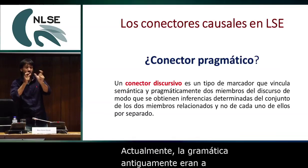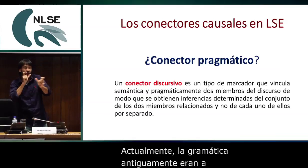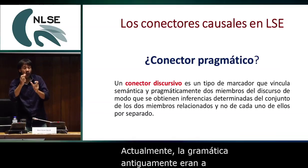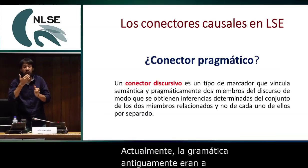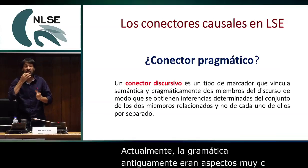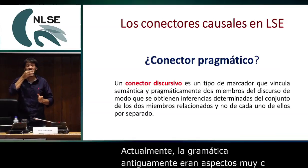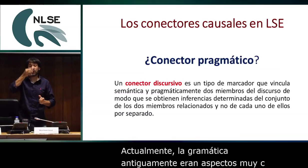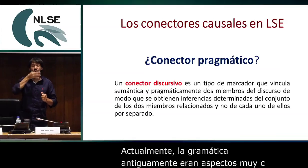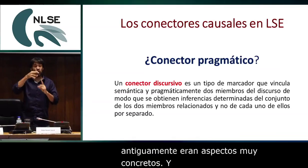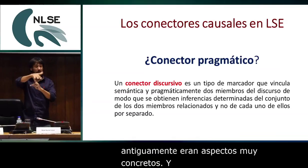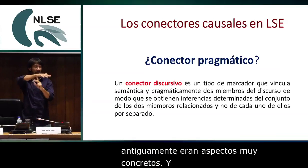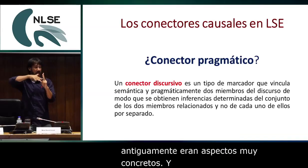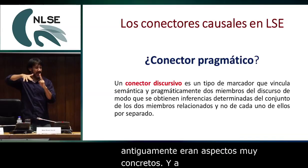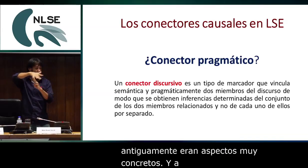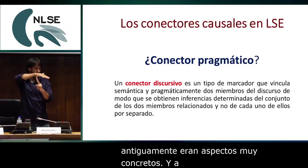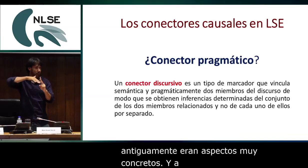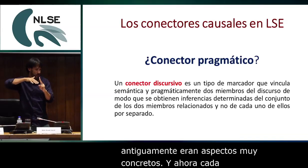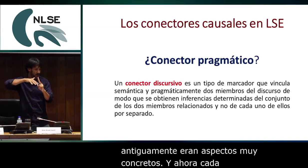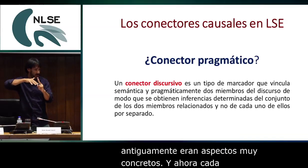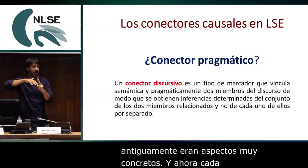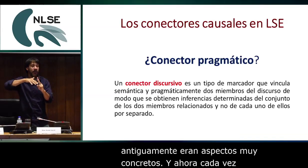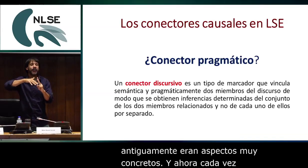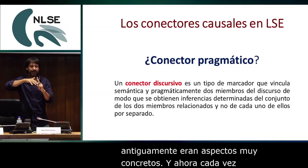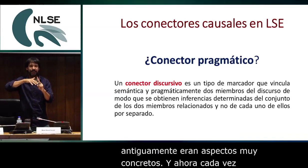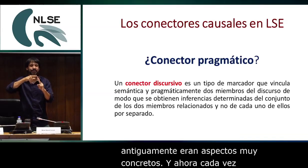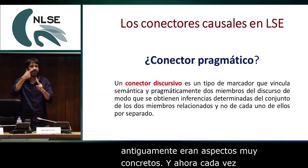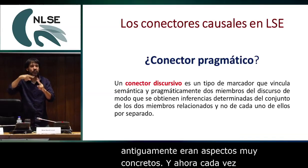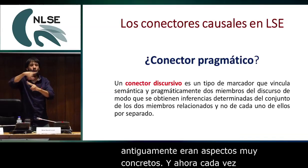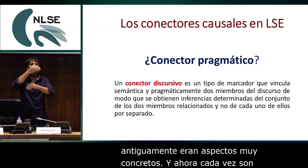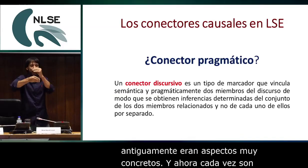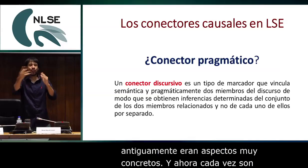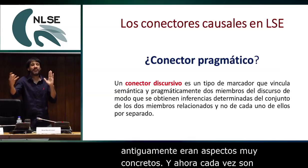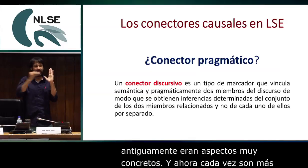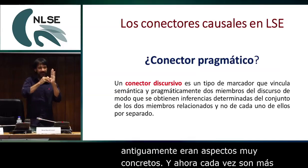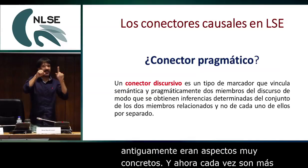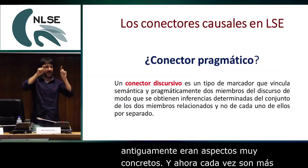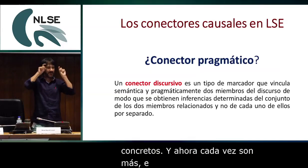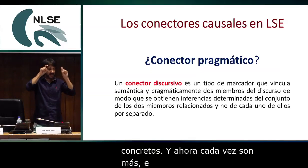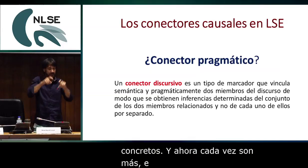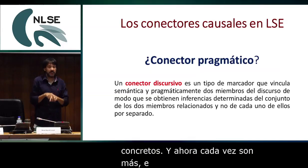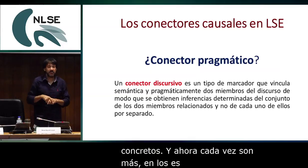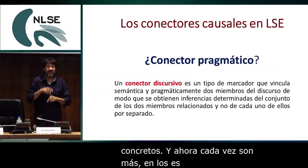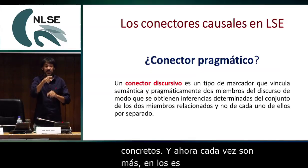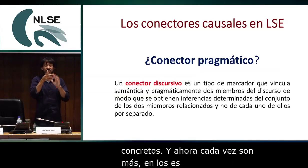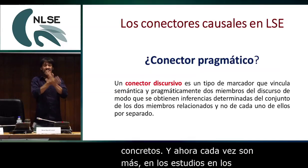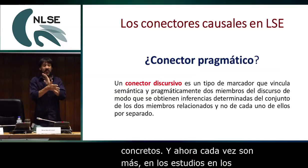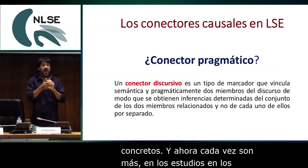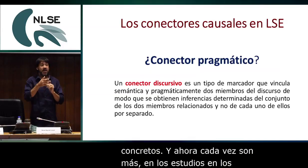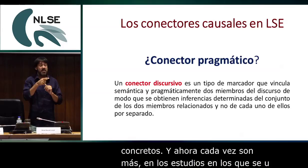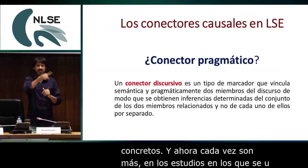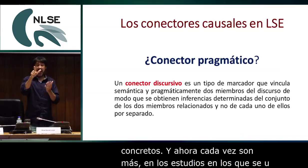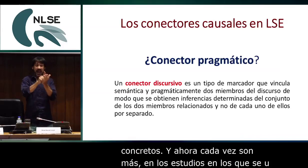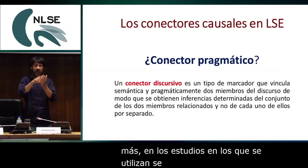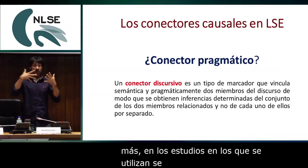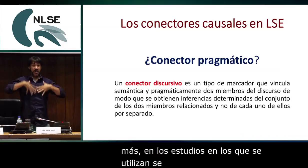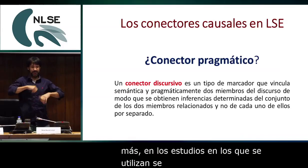los estudios en los que se utilizan segundas lenguas, utilizar lo que son los discursos pragmáticos e incluirlos en